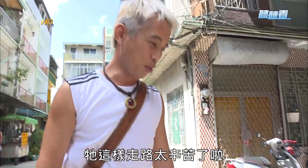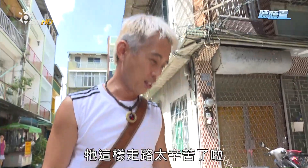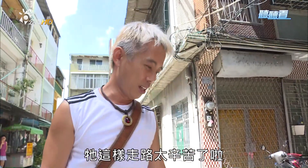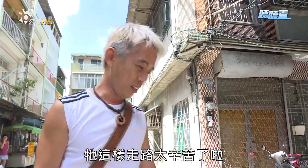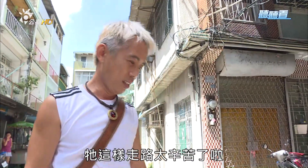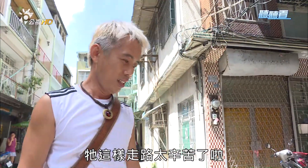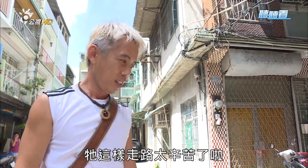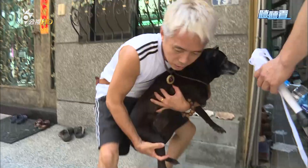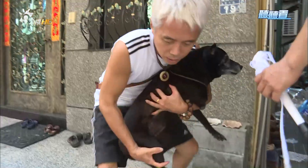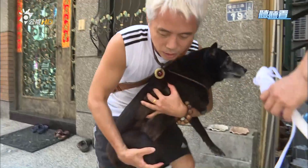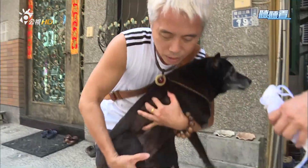了啦。